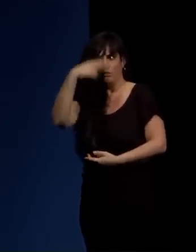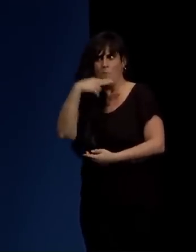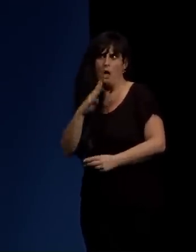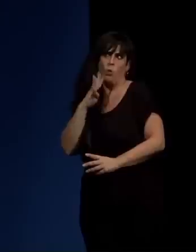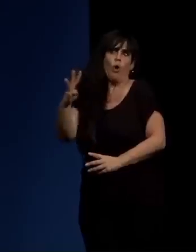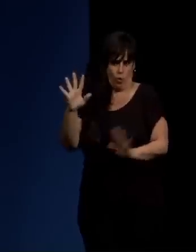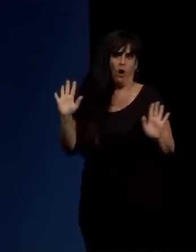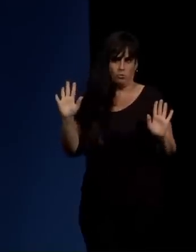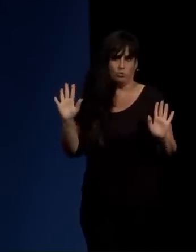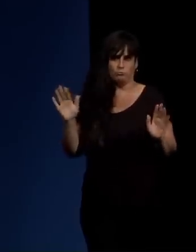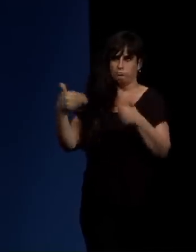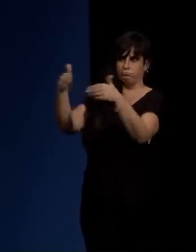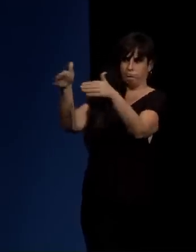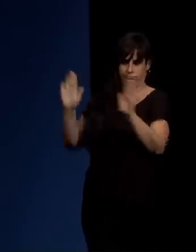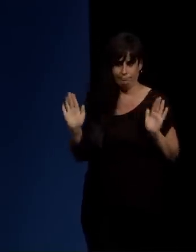anos. Vamos a darlle.